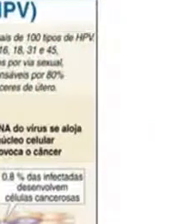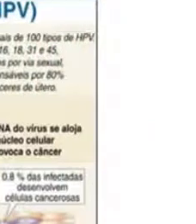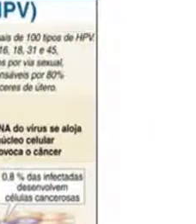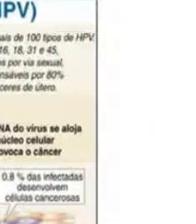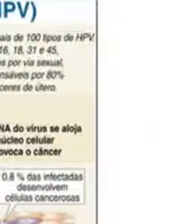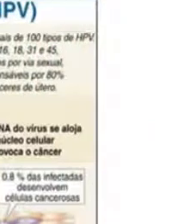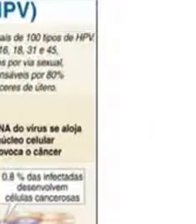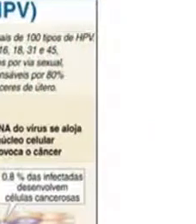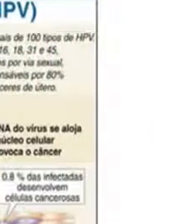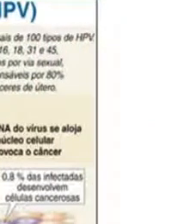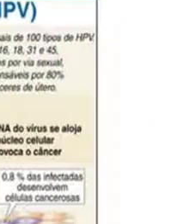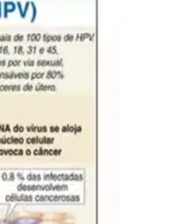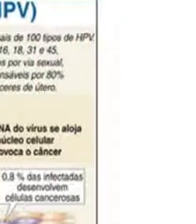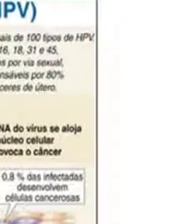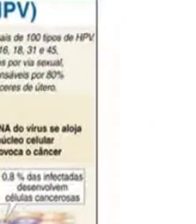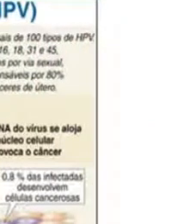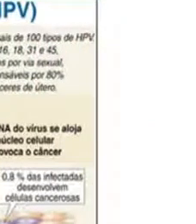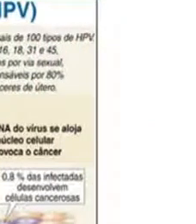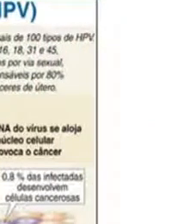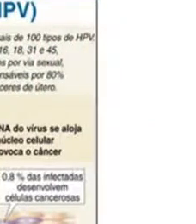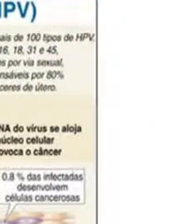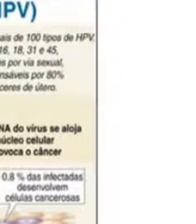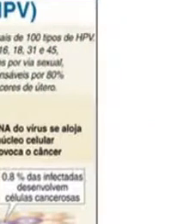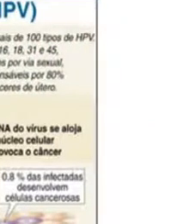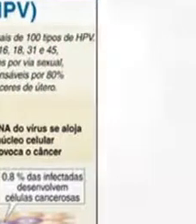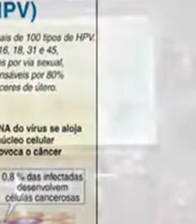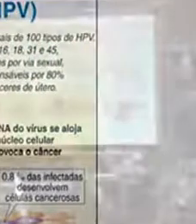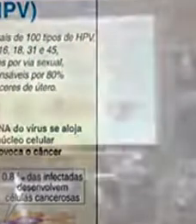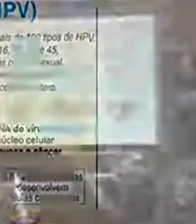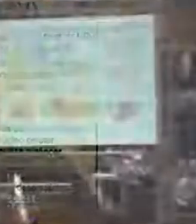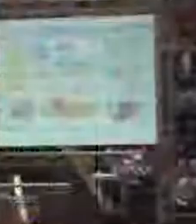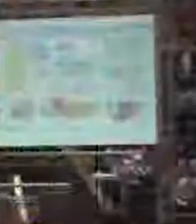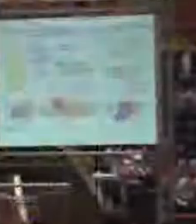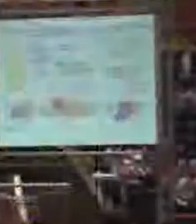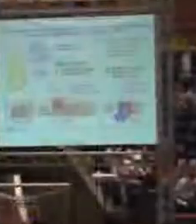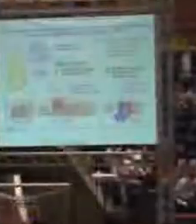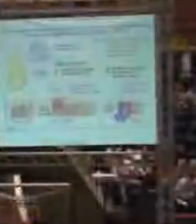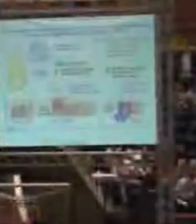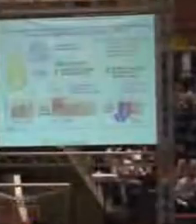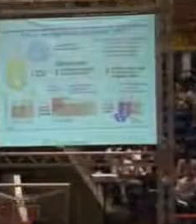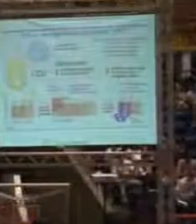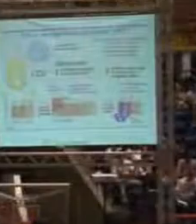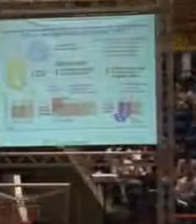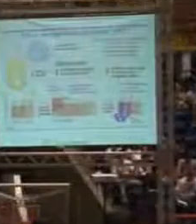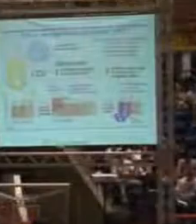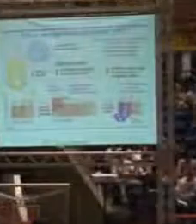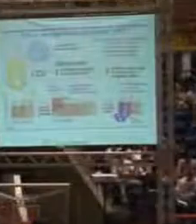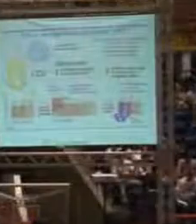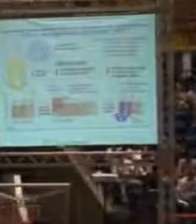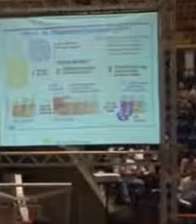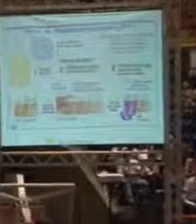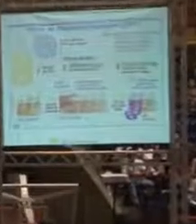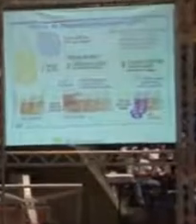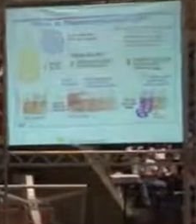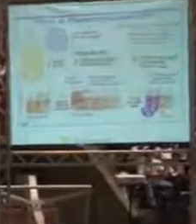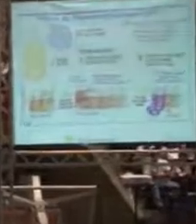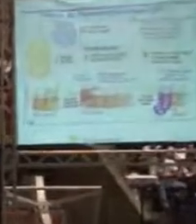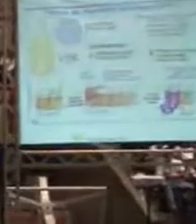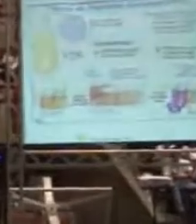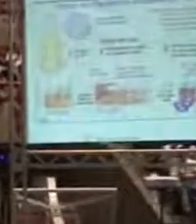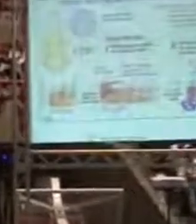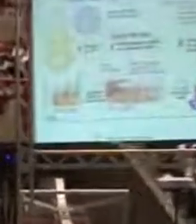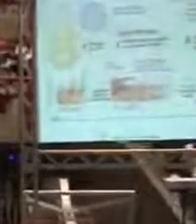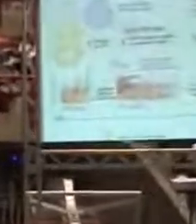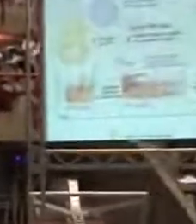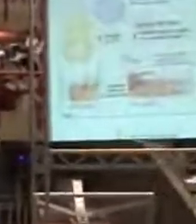rapidinho, né? Essas verrugas vão se formando, quando é na pele qualquer, é fácil de você tratar, você vai eliminar a verruga, às